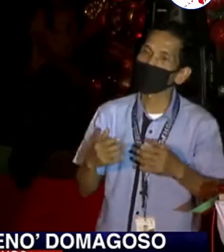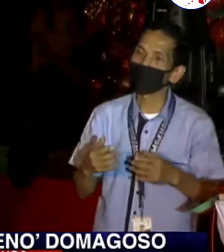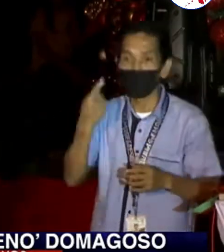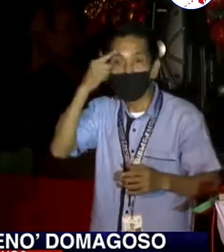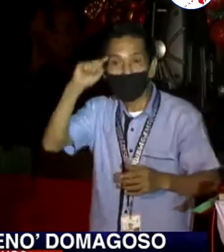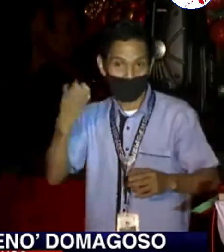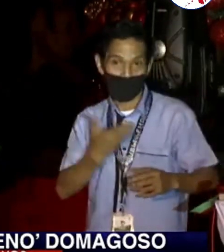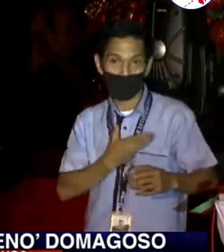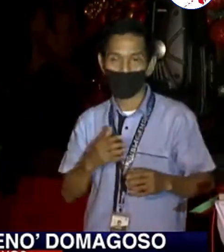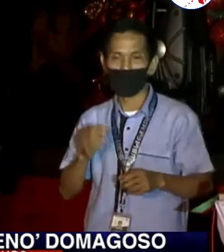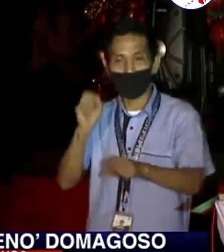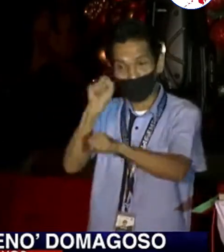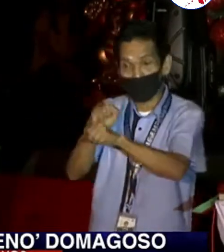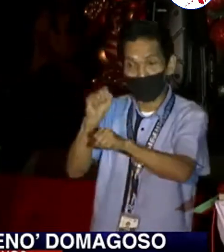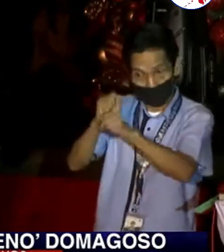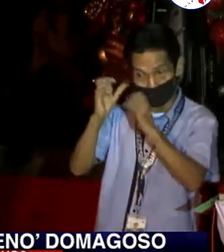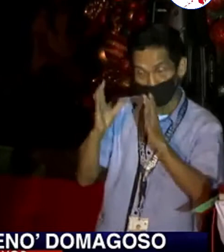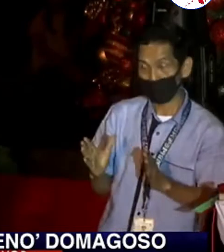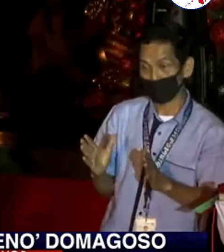sa ating mga kawani naman.